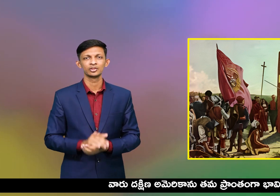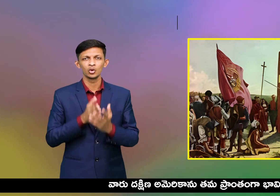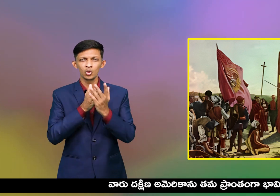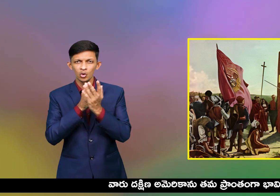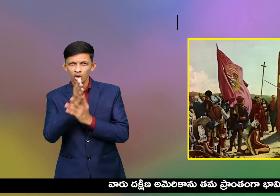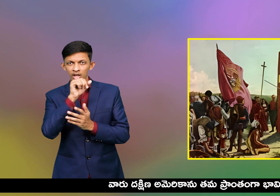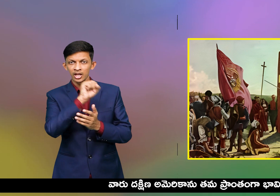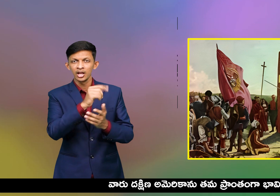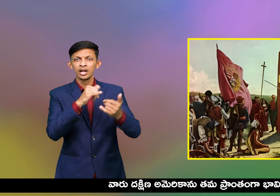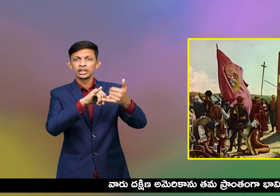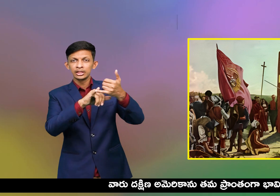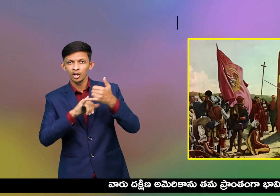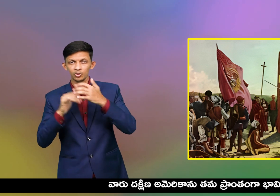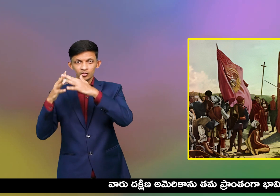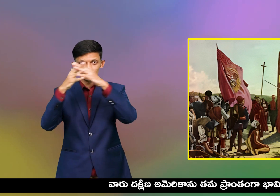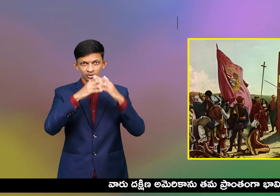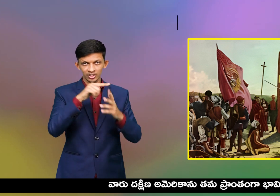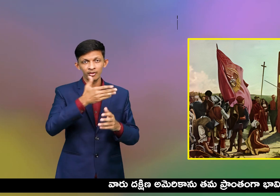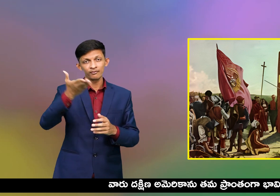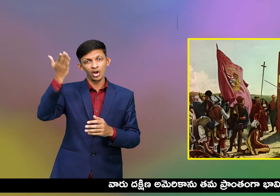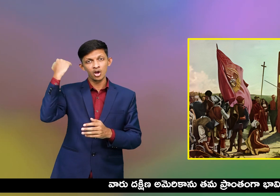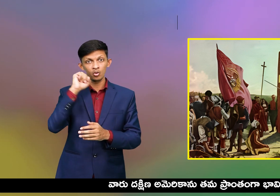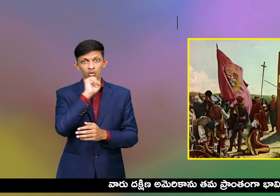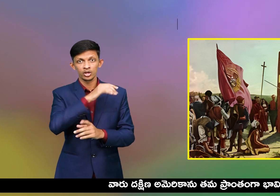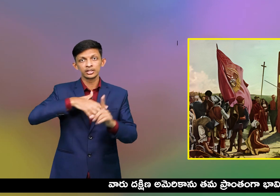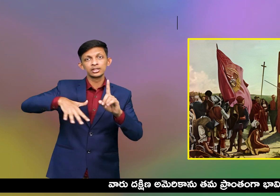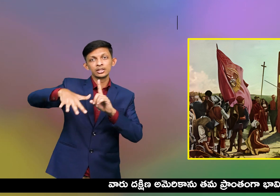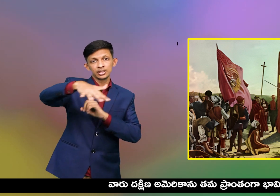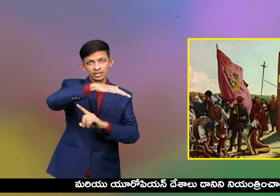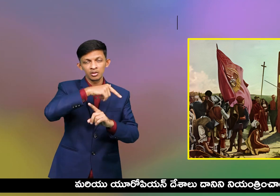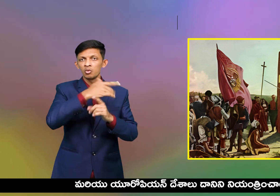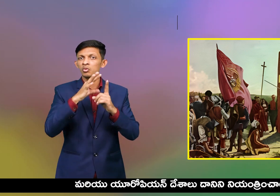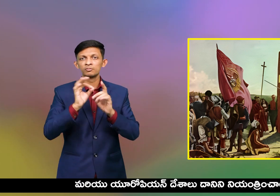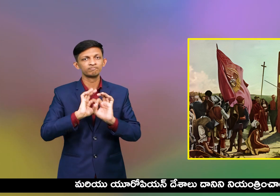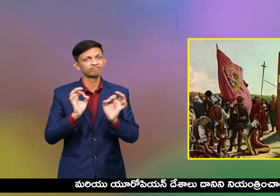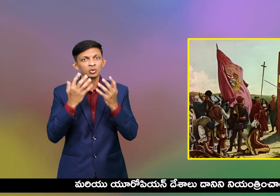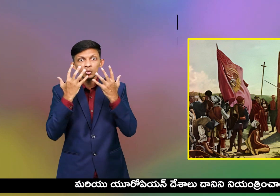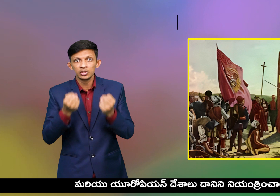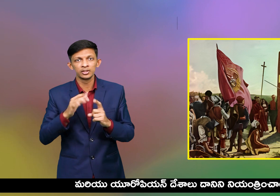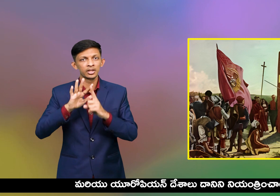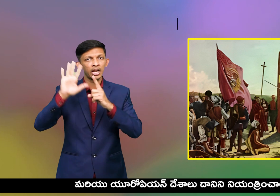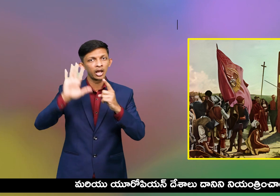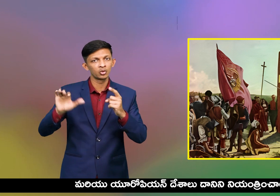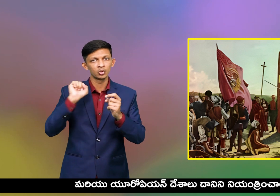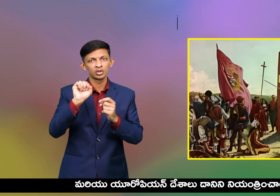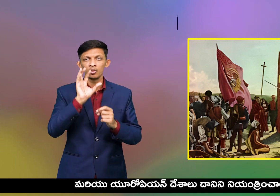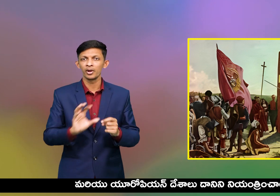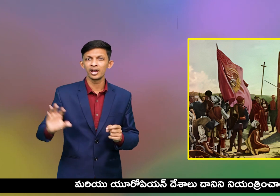వారు దక్షిణ అమెరికాను తమ ప్రాంతంగా భావించారు మరియు యూరోపియన్ దేశాలు దానిని